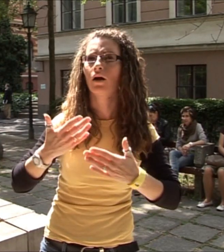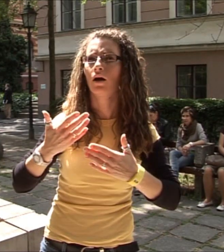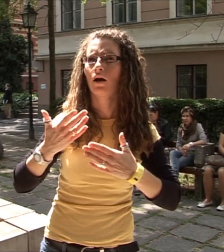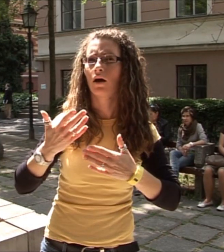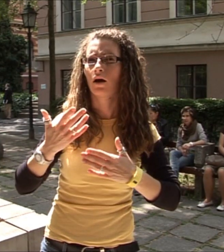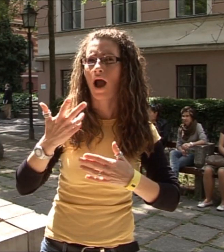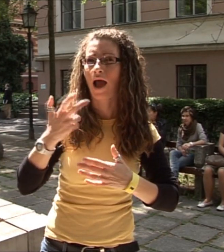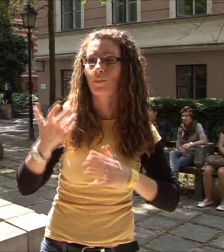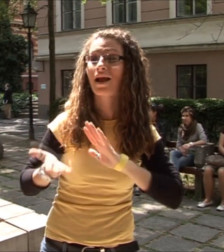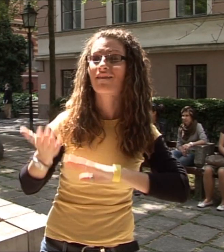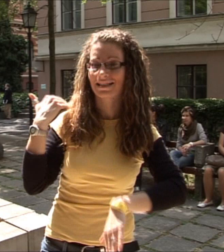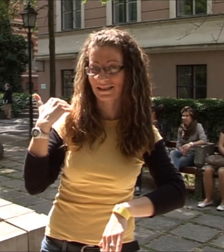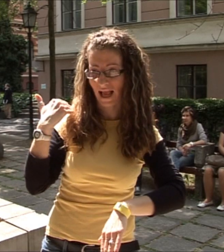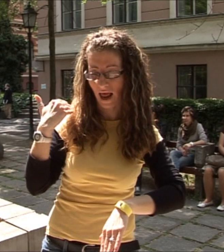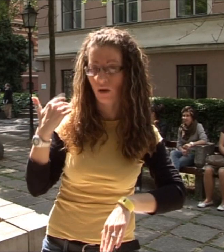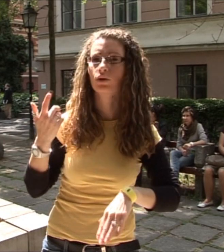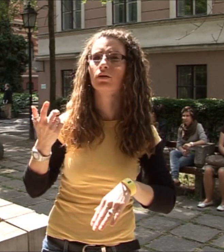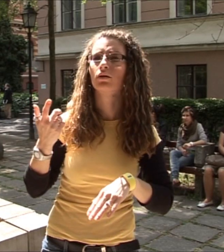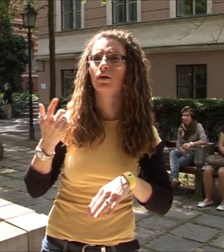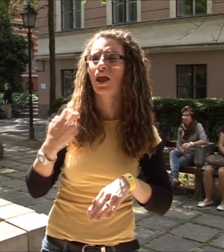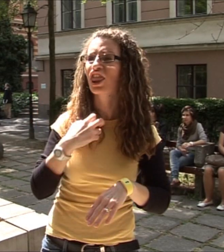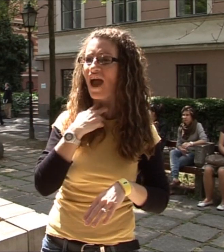folyamá három évvel ezelőtt